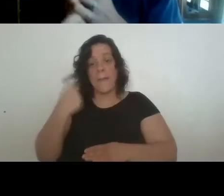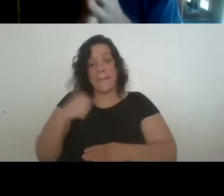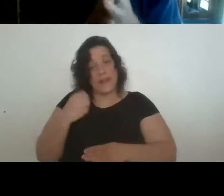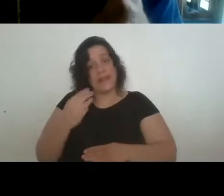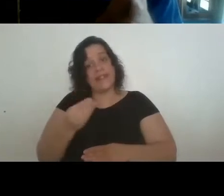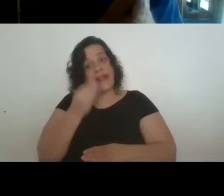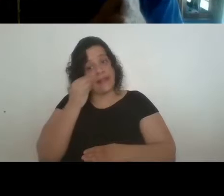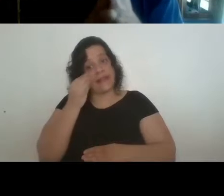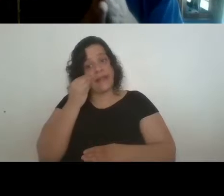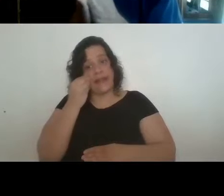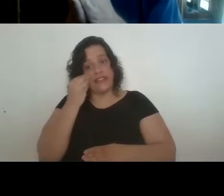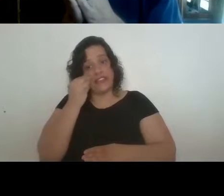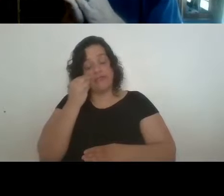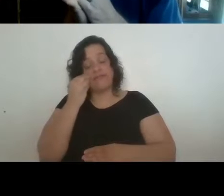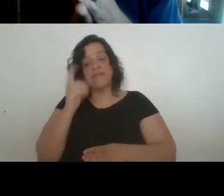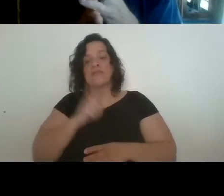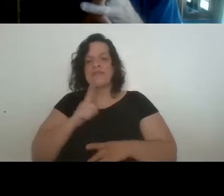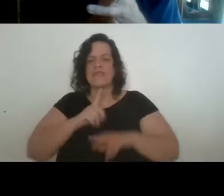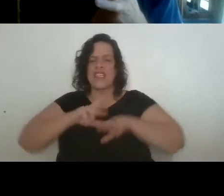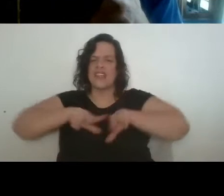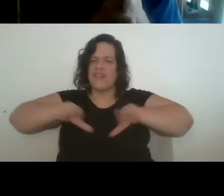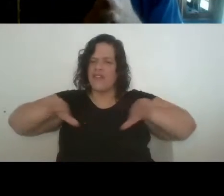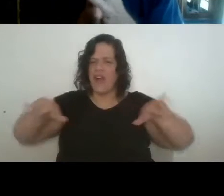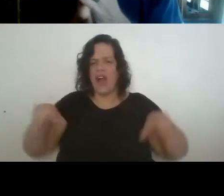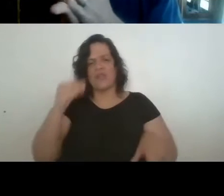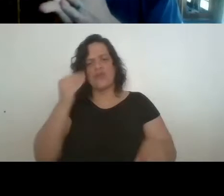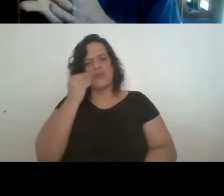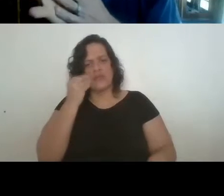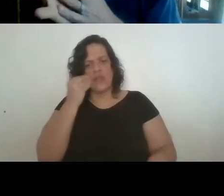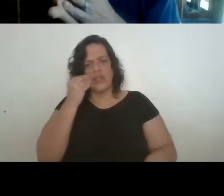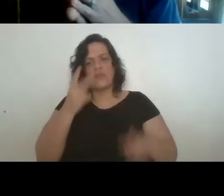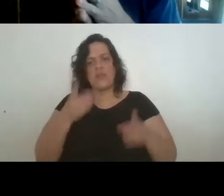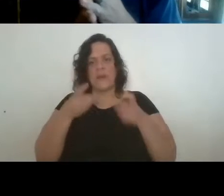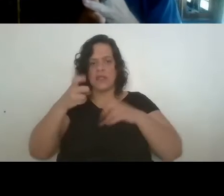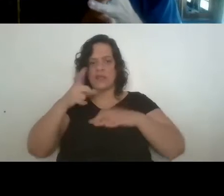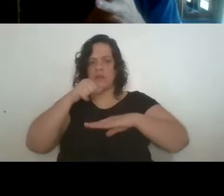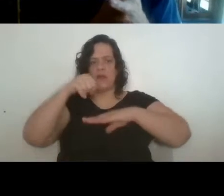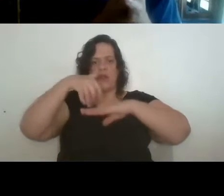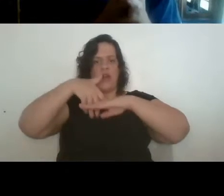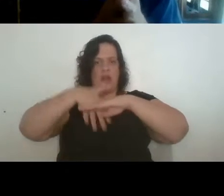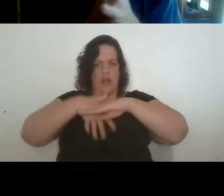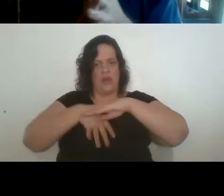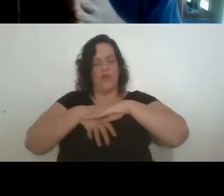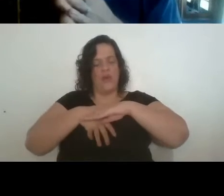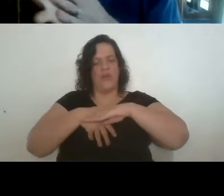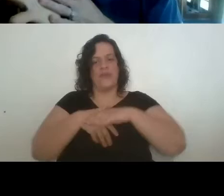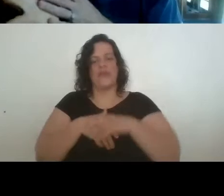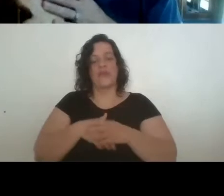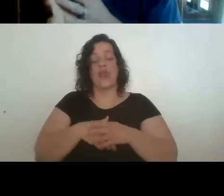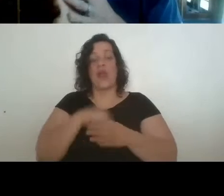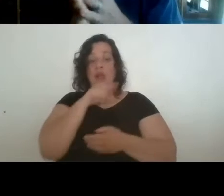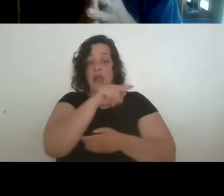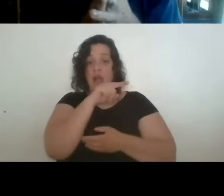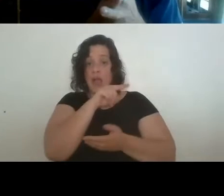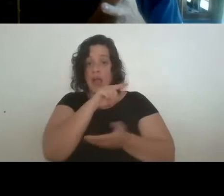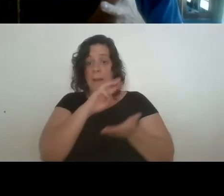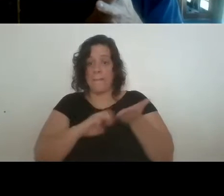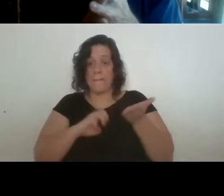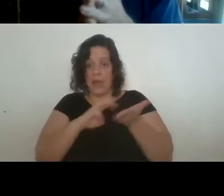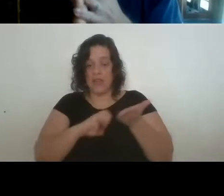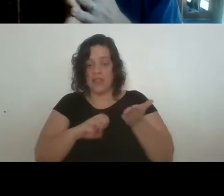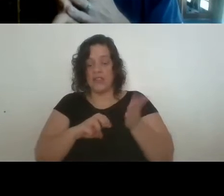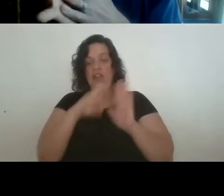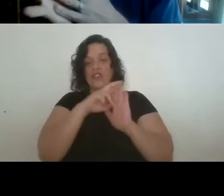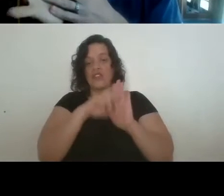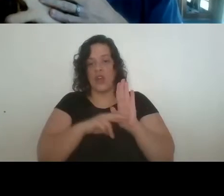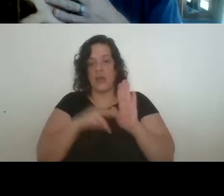Existem diferentes tipos de testes de infiltração. Essa é a metodologia da norma